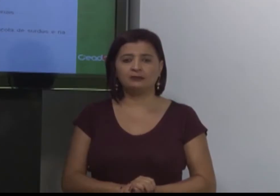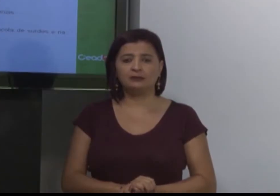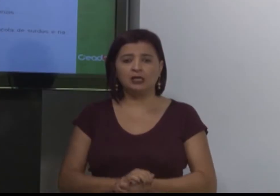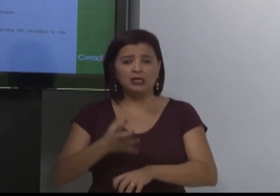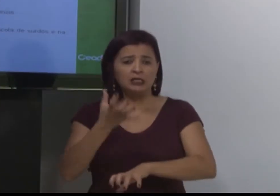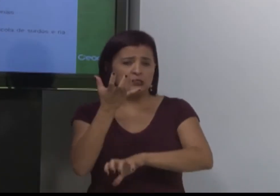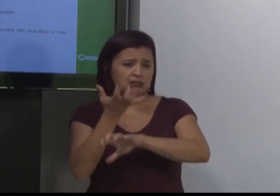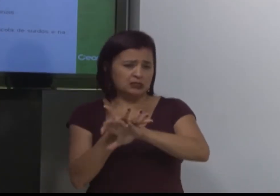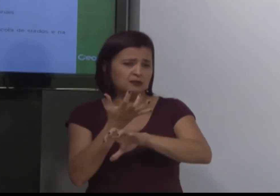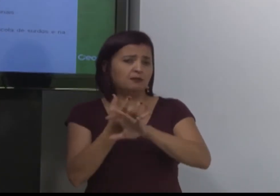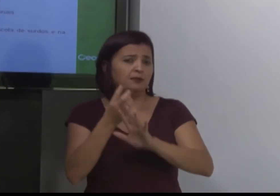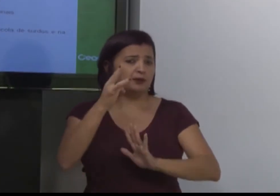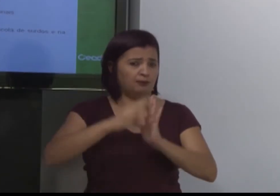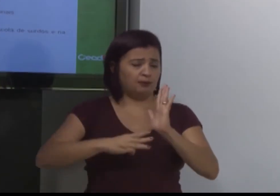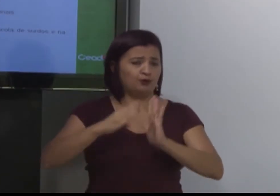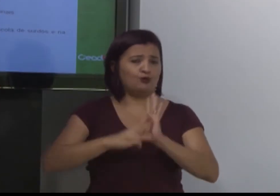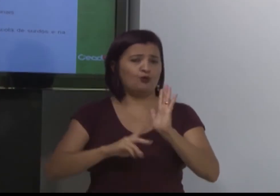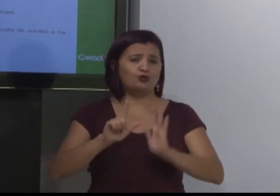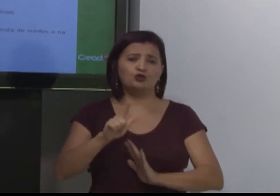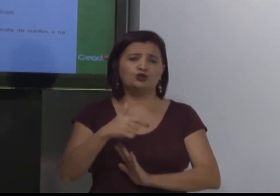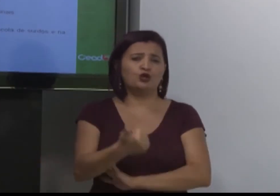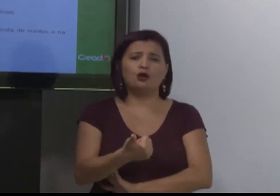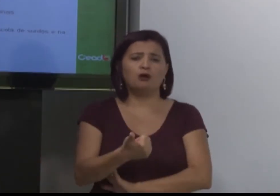A disciplina de Metodologia do Ensino da L1,